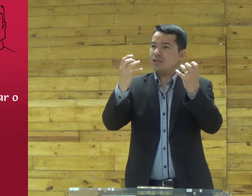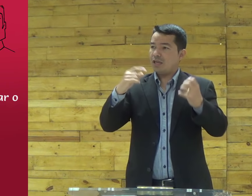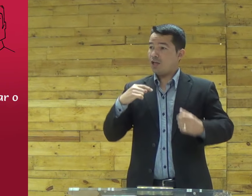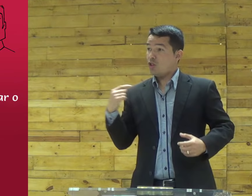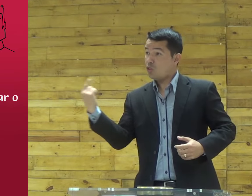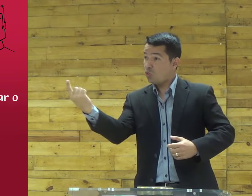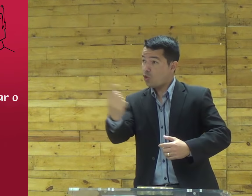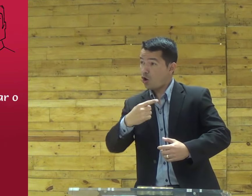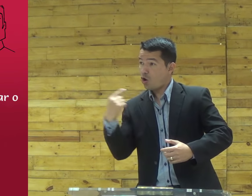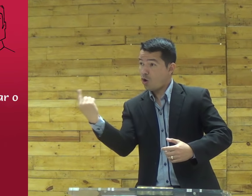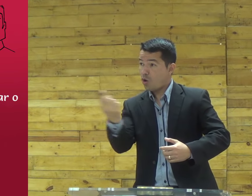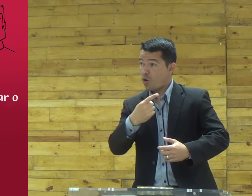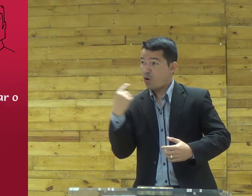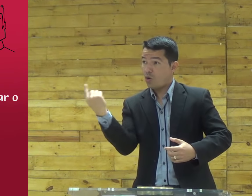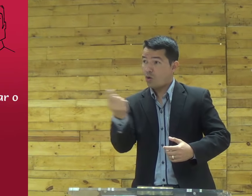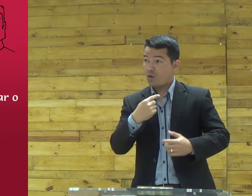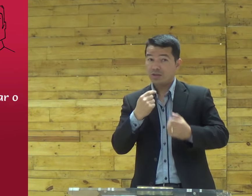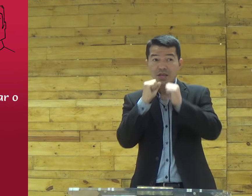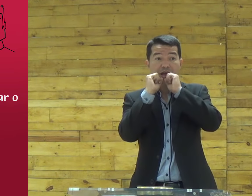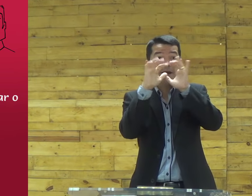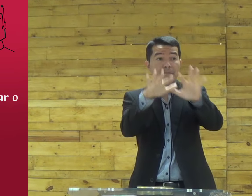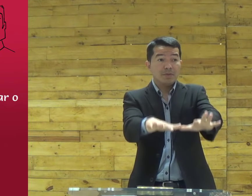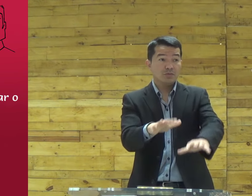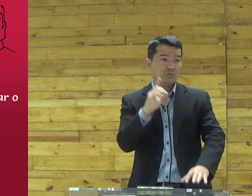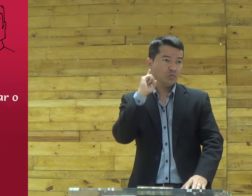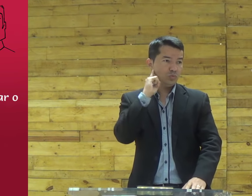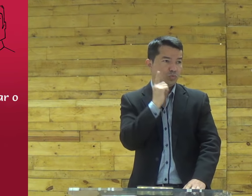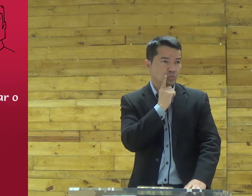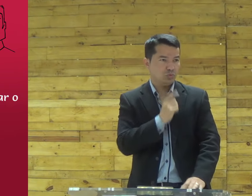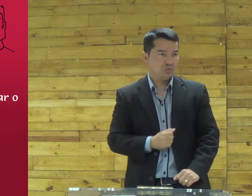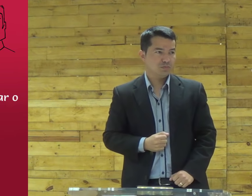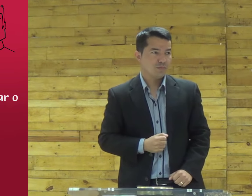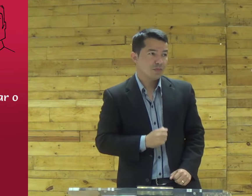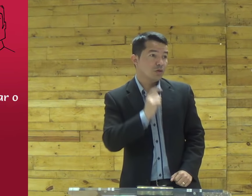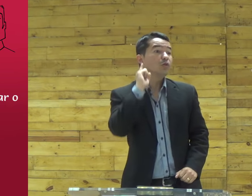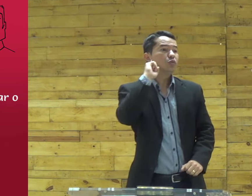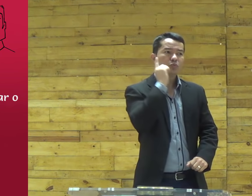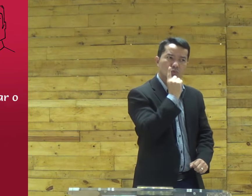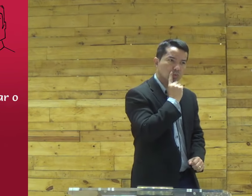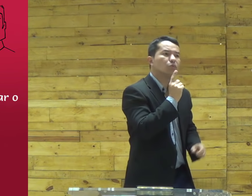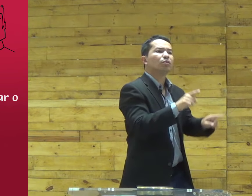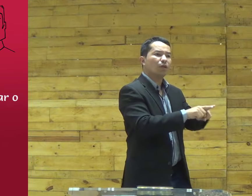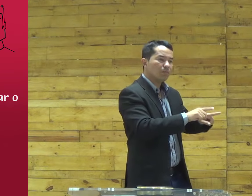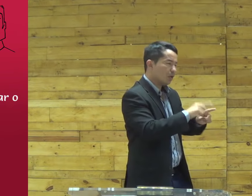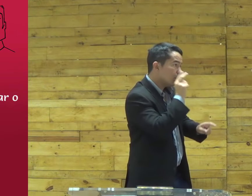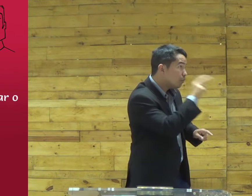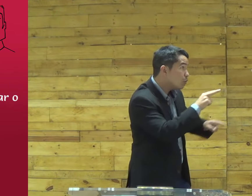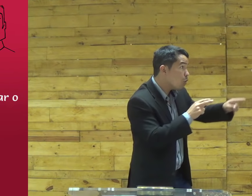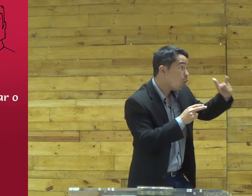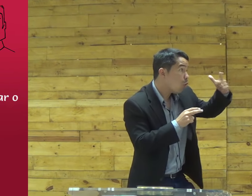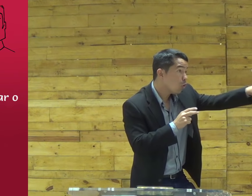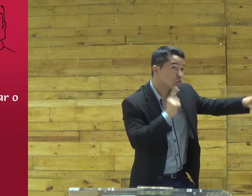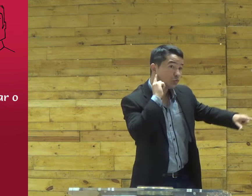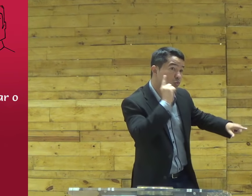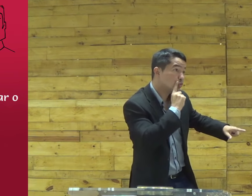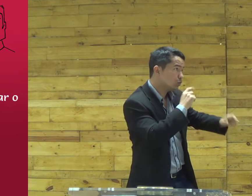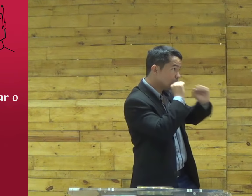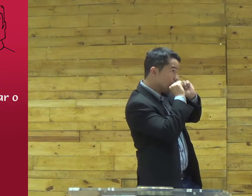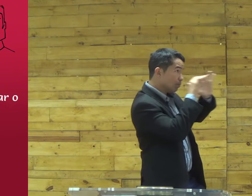lei? Porque Deus queria que nós que não somos surdos abençoássemos os surdos. E o mesmo acontece